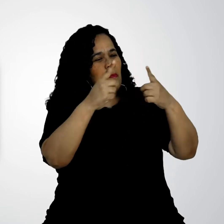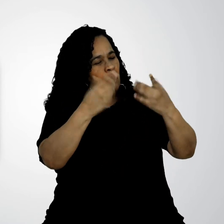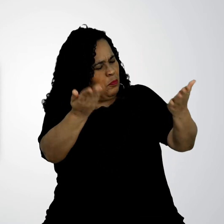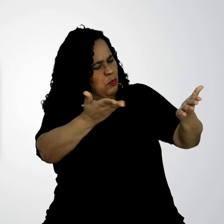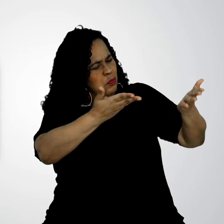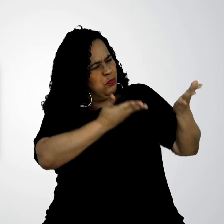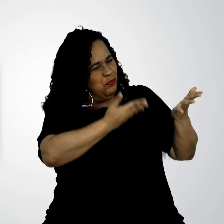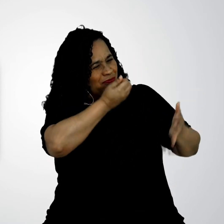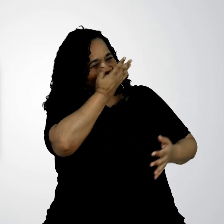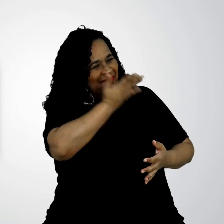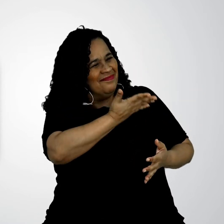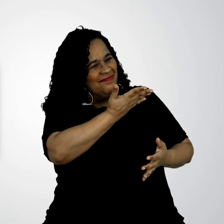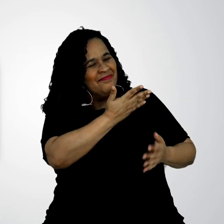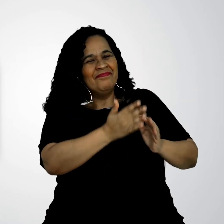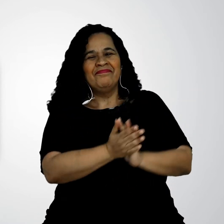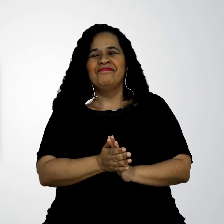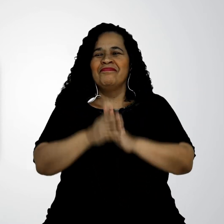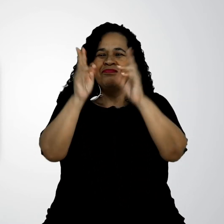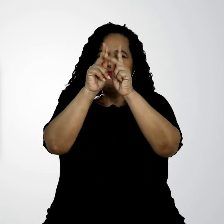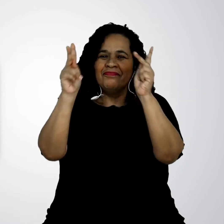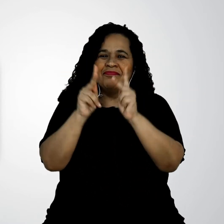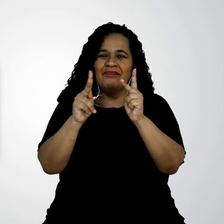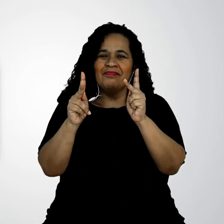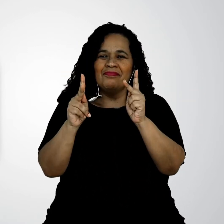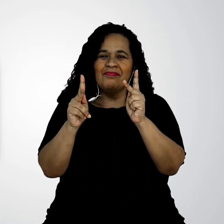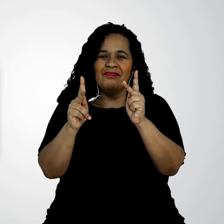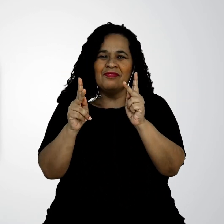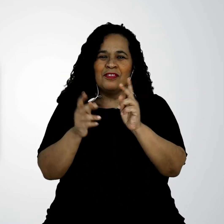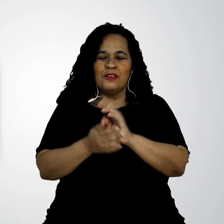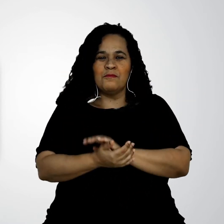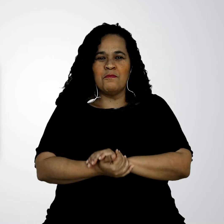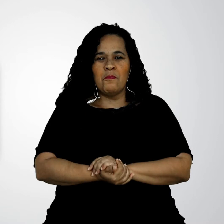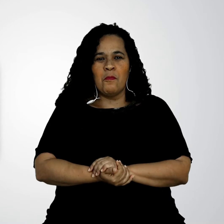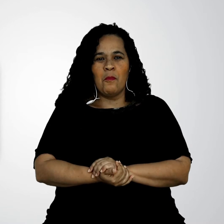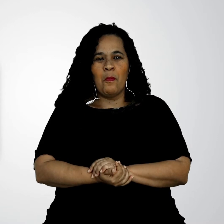Willy. Amém, amém. Paz do Senhor, pastor Samuel. Peraí. Não, que